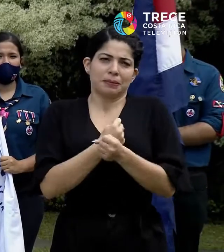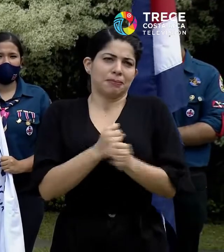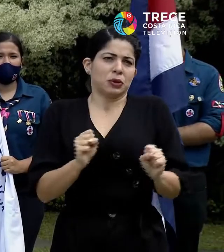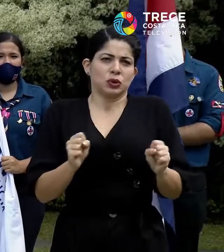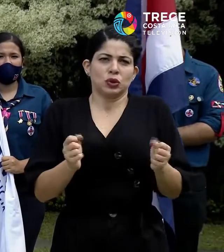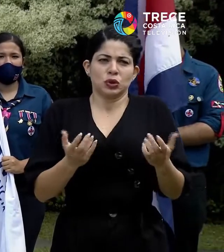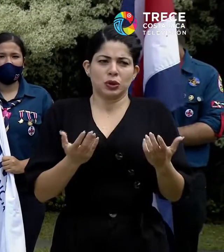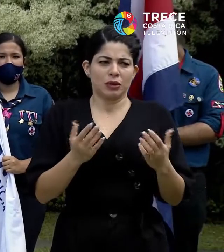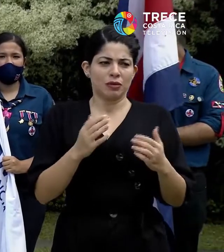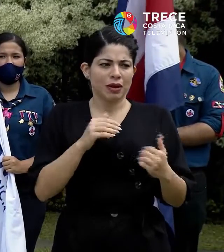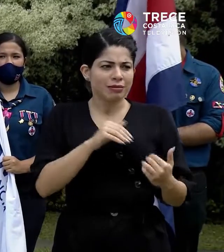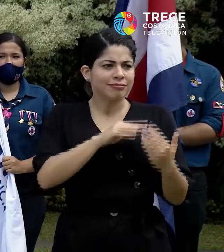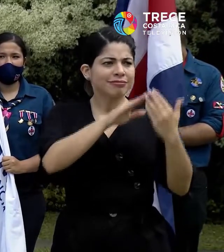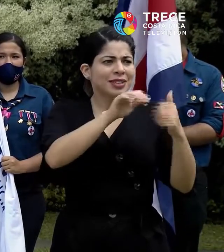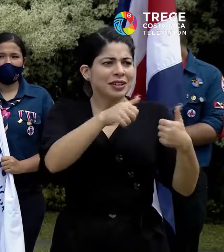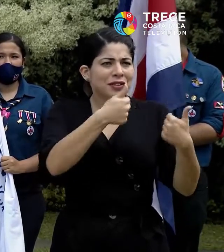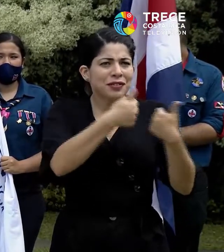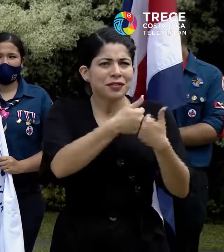enfrentar los desafíos